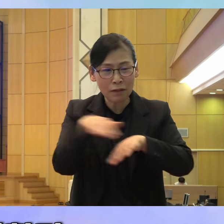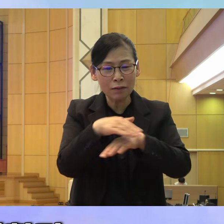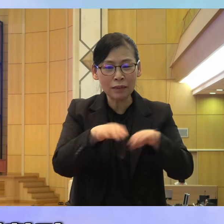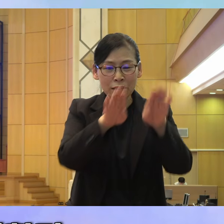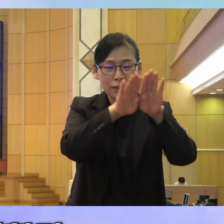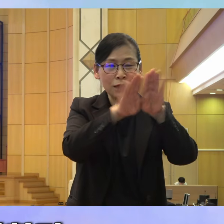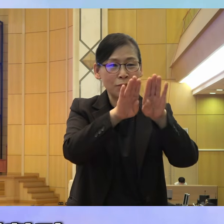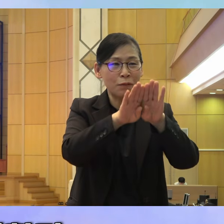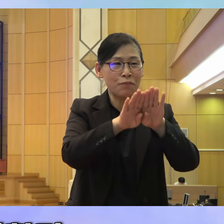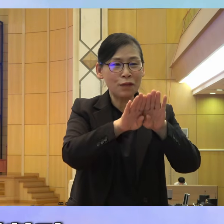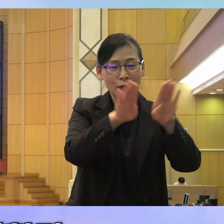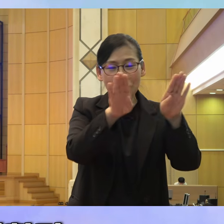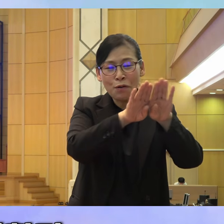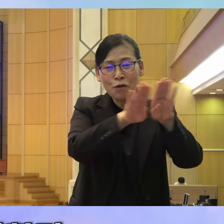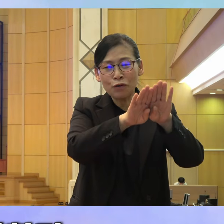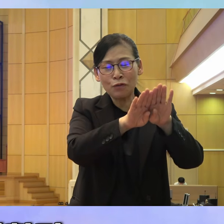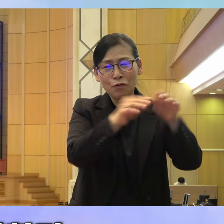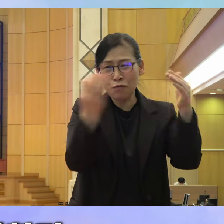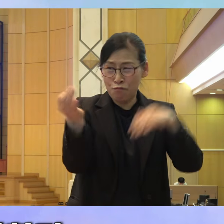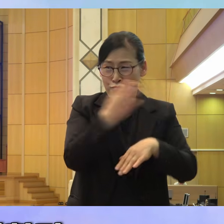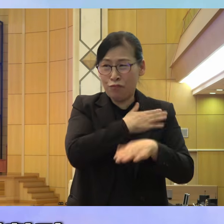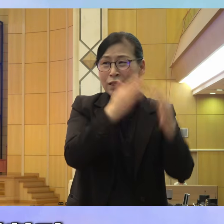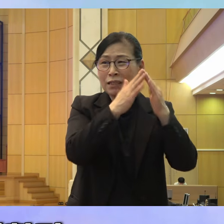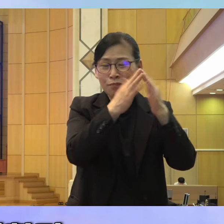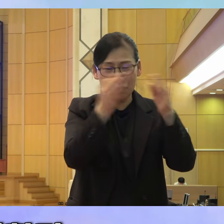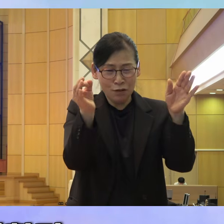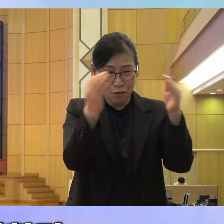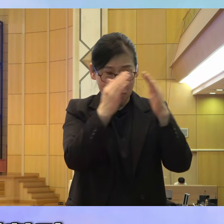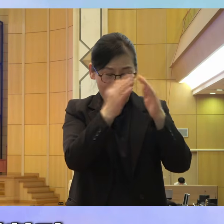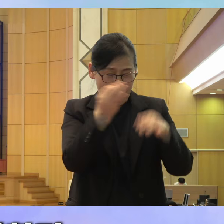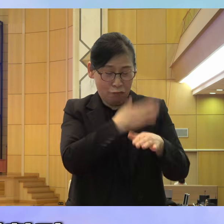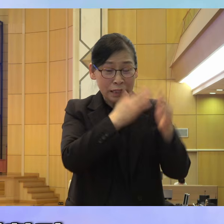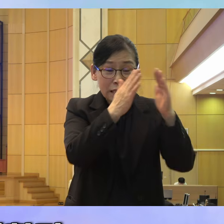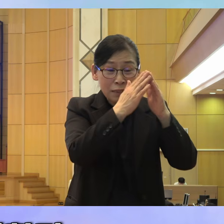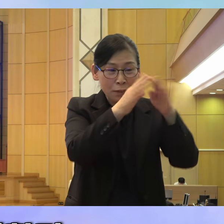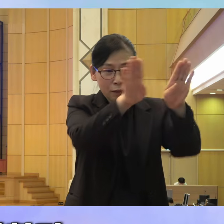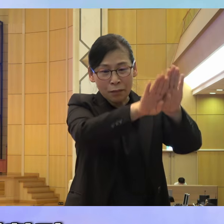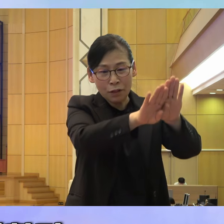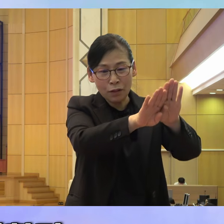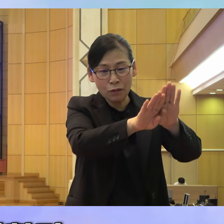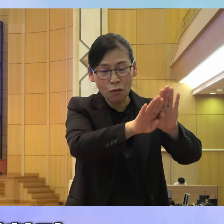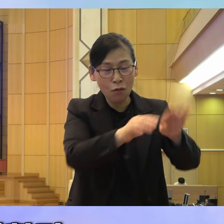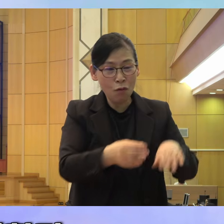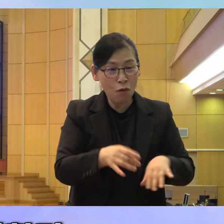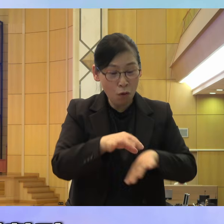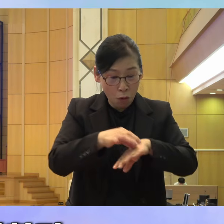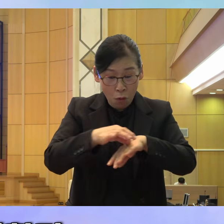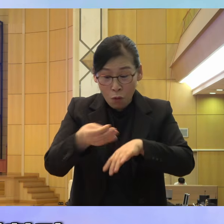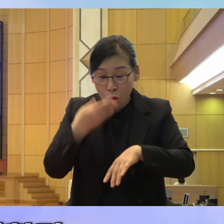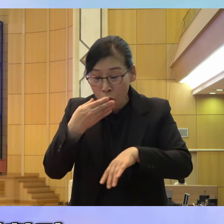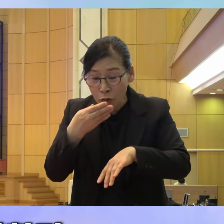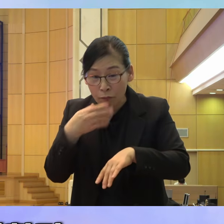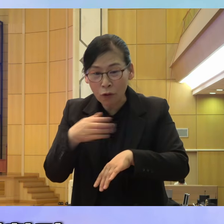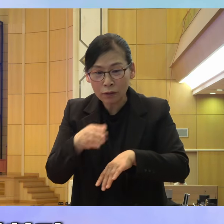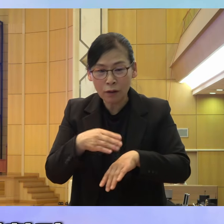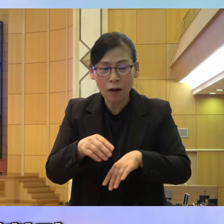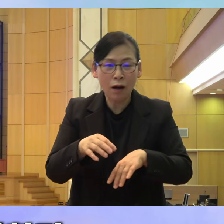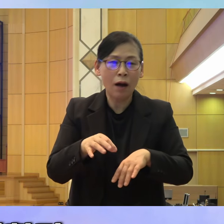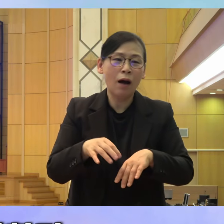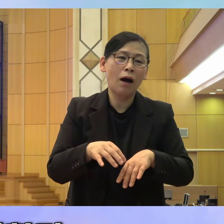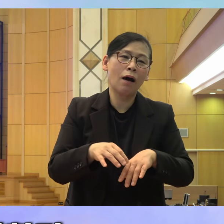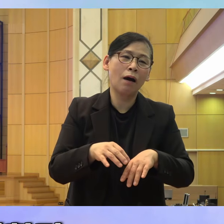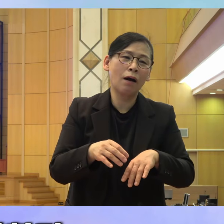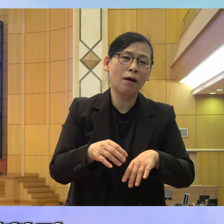그래도 이왕 살면요 부잣집 대문에 가면 고기는 못 먹어도요 고기 뼈 따고는 핥을 수 있을